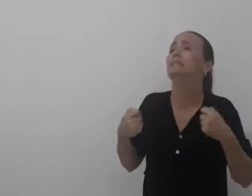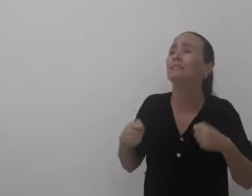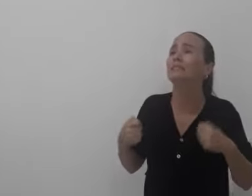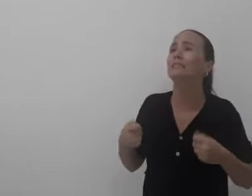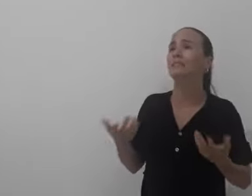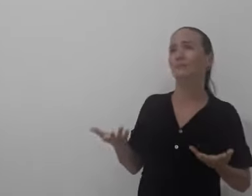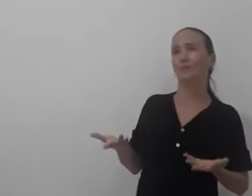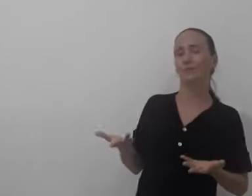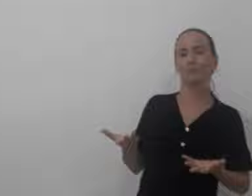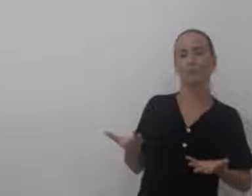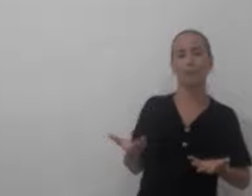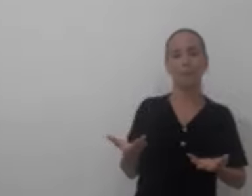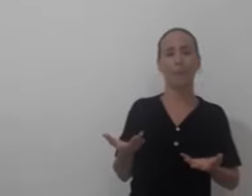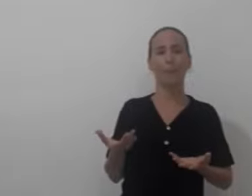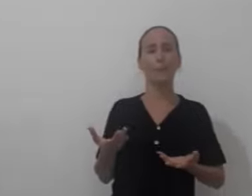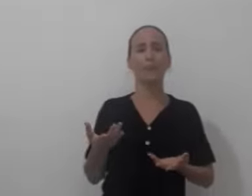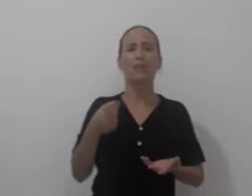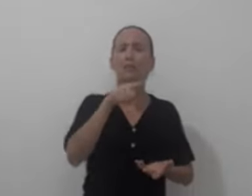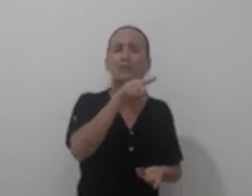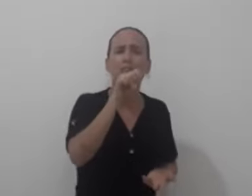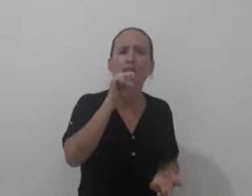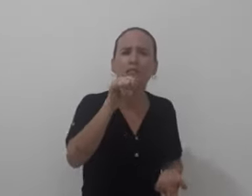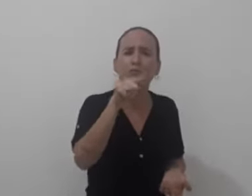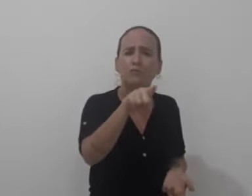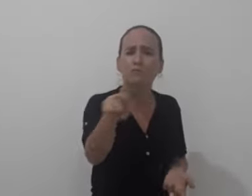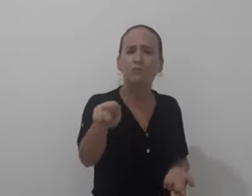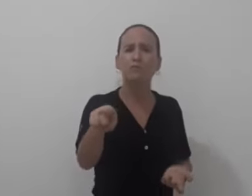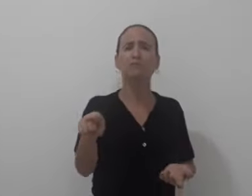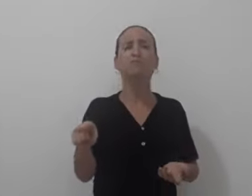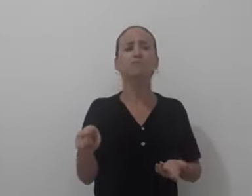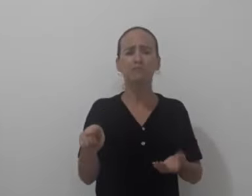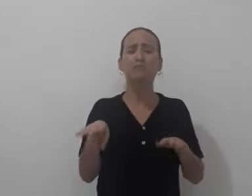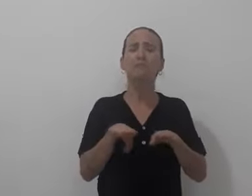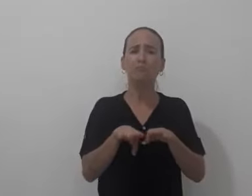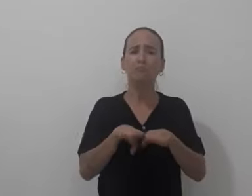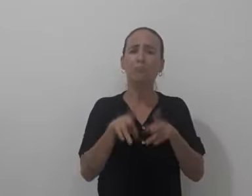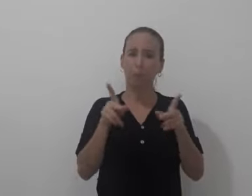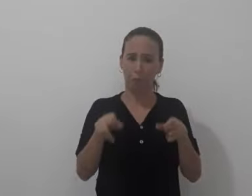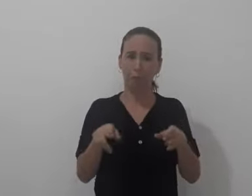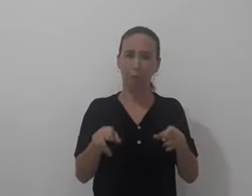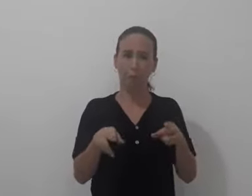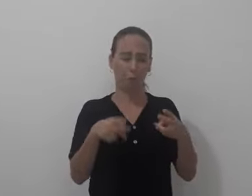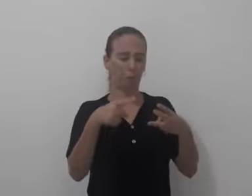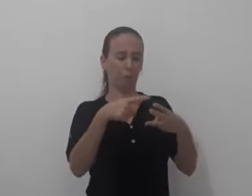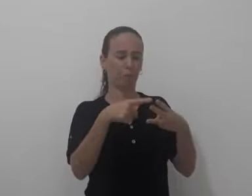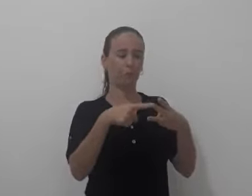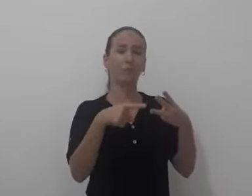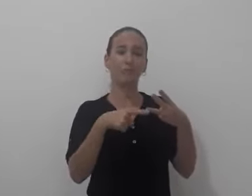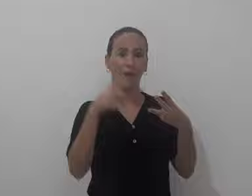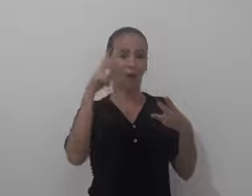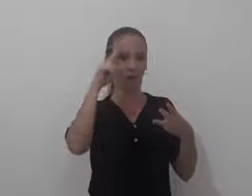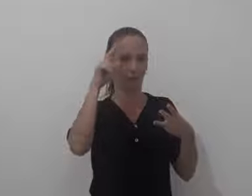aqueles que se colocam assim diante de Deus encontram 3 coisas. Primeiro, cuidado de Deus. Ele vai dizer: o Senhor cuida de